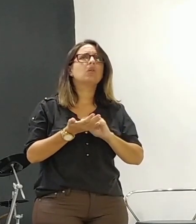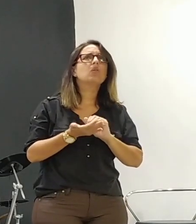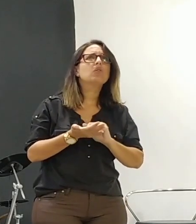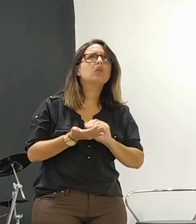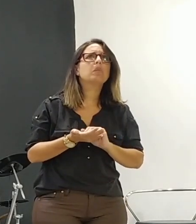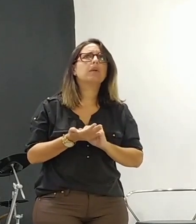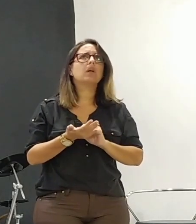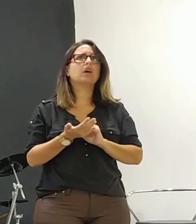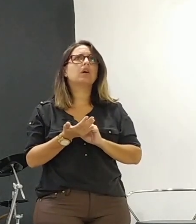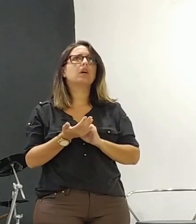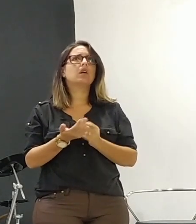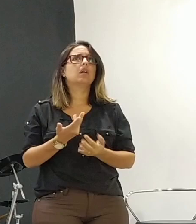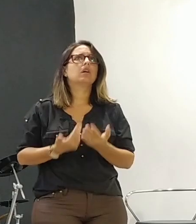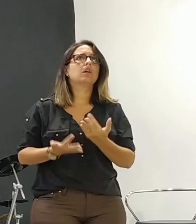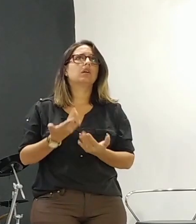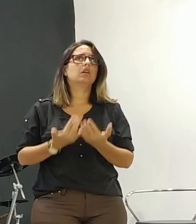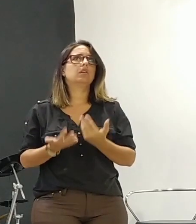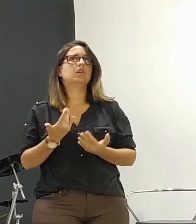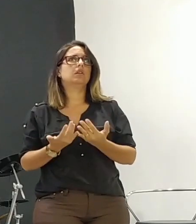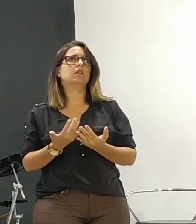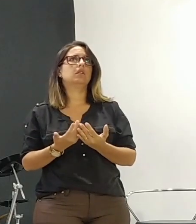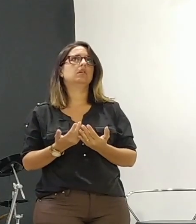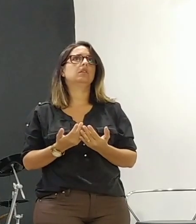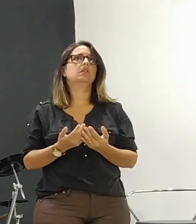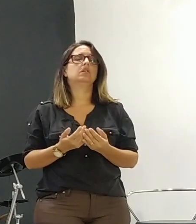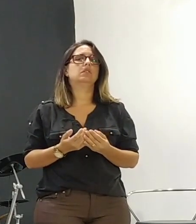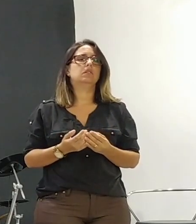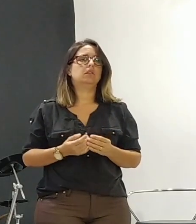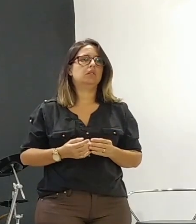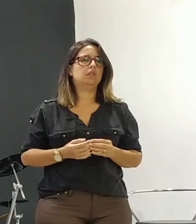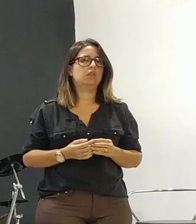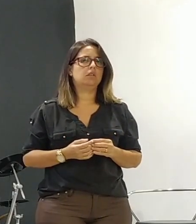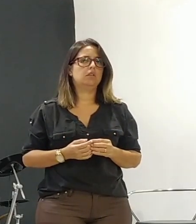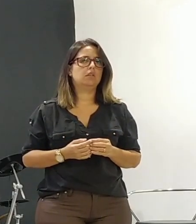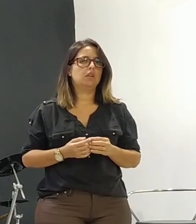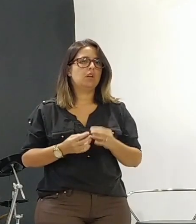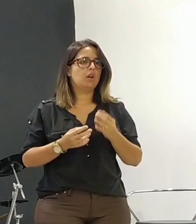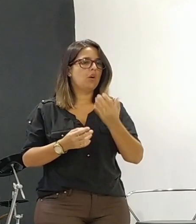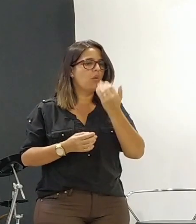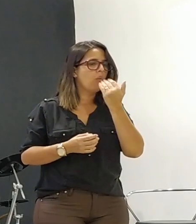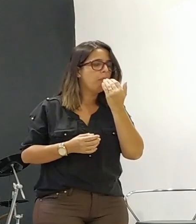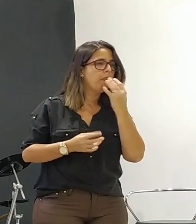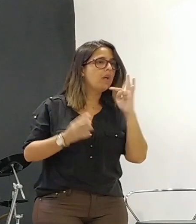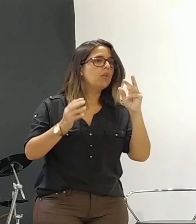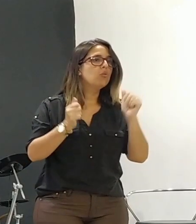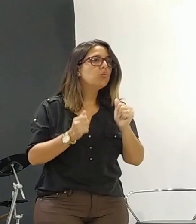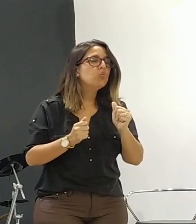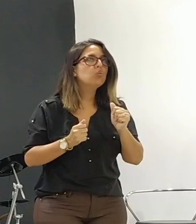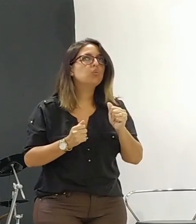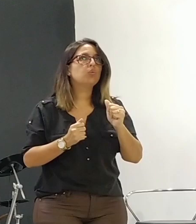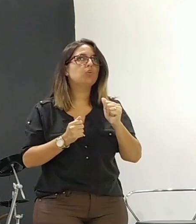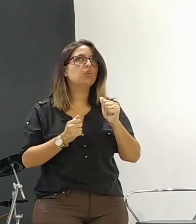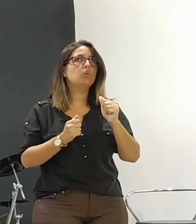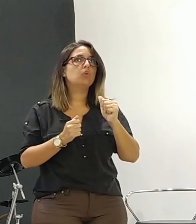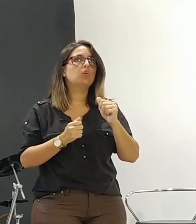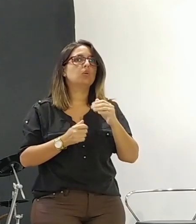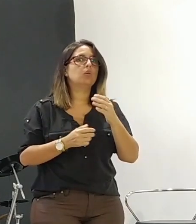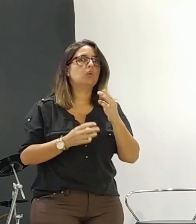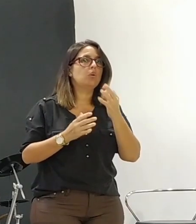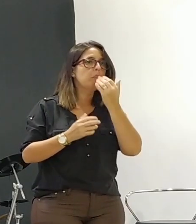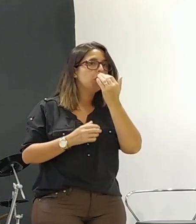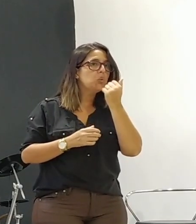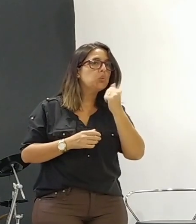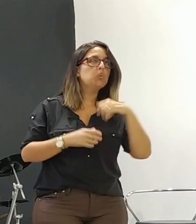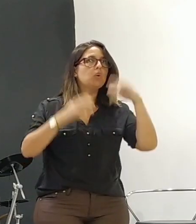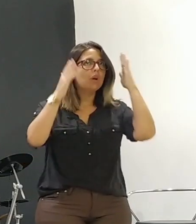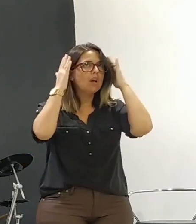manhã queimareis no fogo. Irmão, tem que comer tudo, cabeça, fressura,